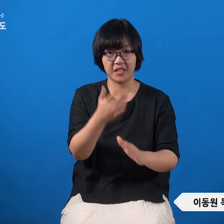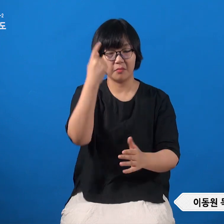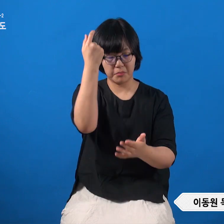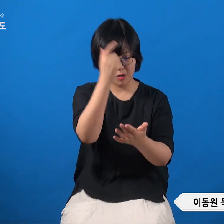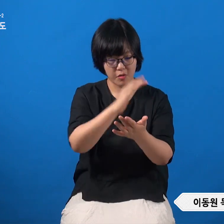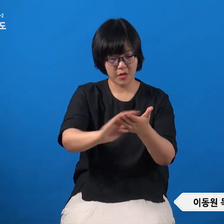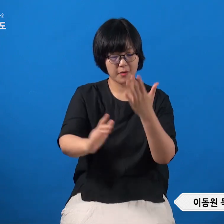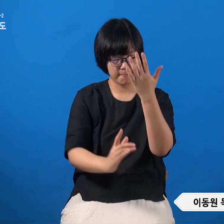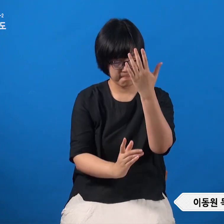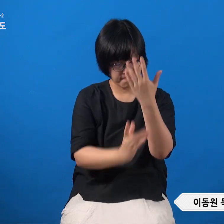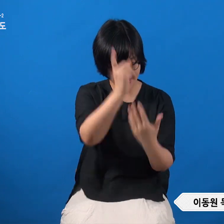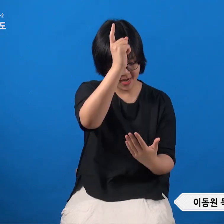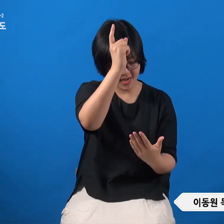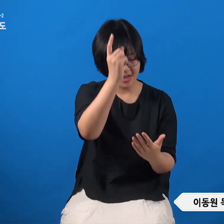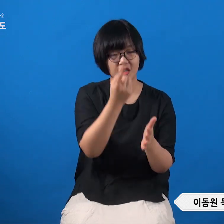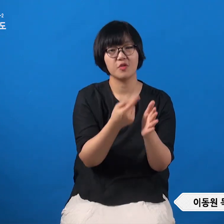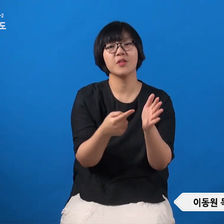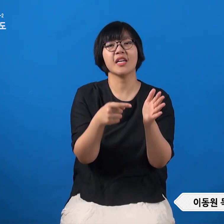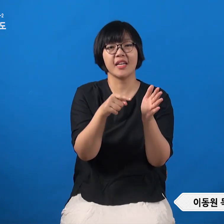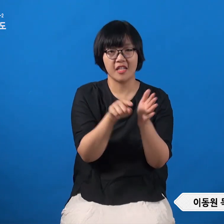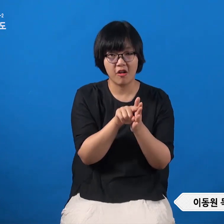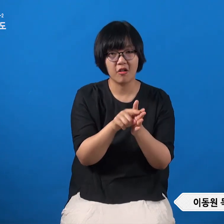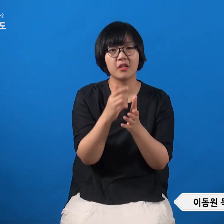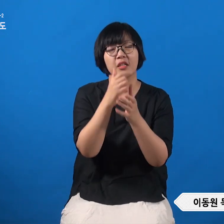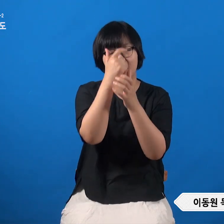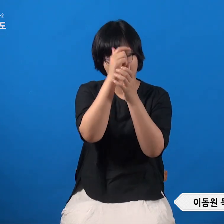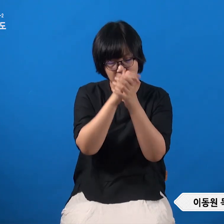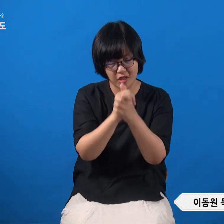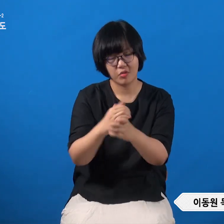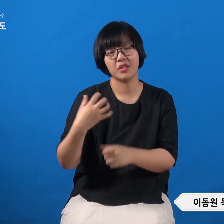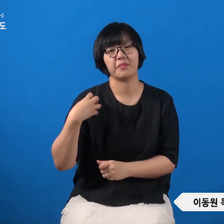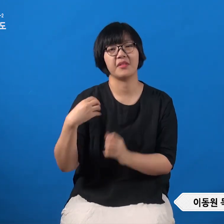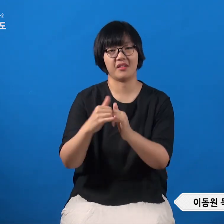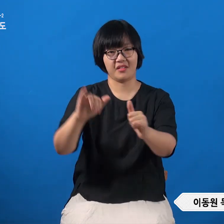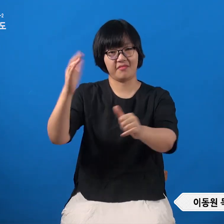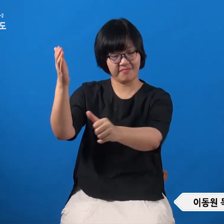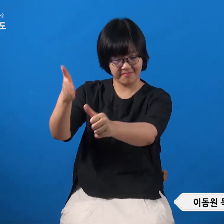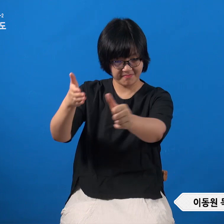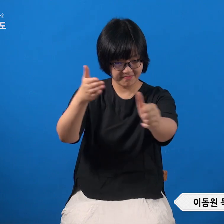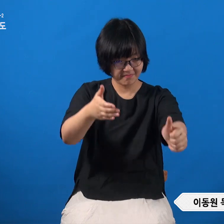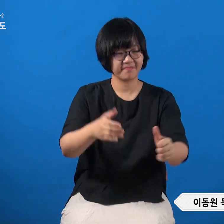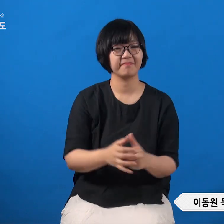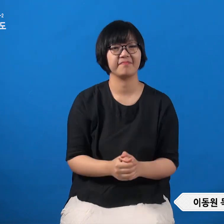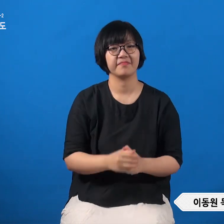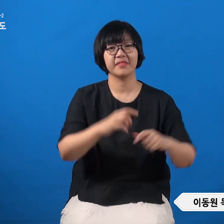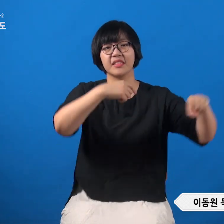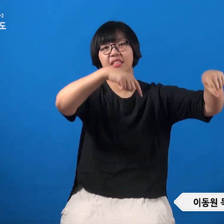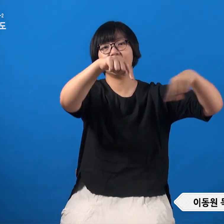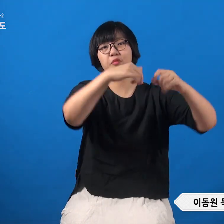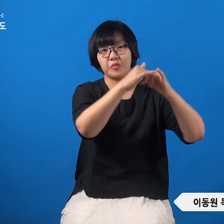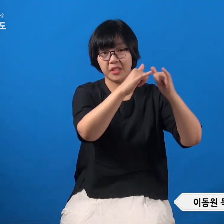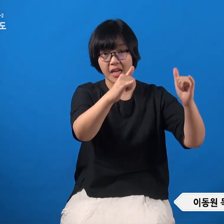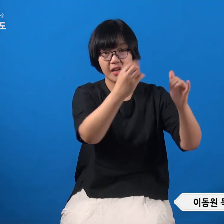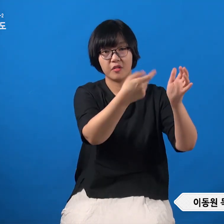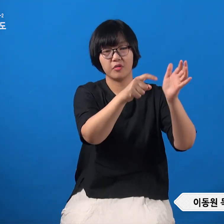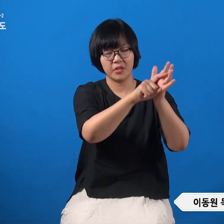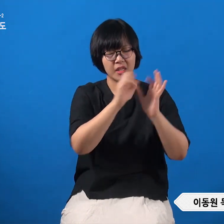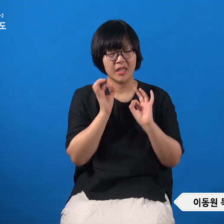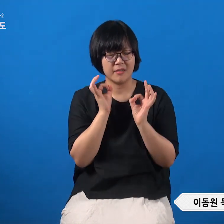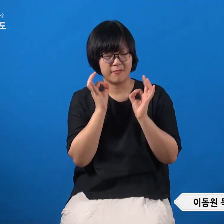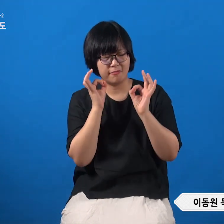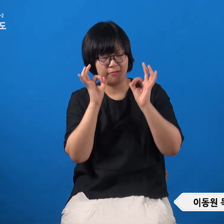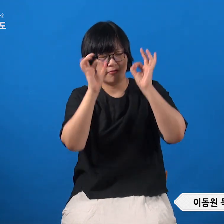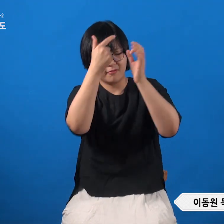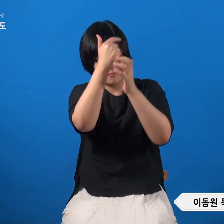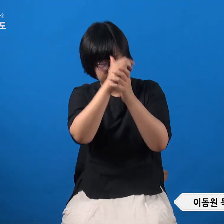땅에도 현실이 되도록 기도하는 저와 여러분이 되시기를 바랍니다. 지도자들을 위한 우리의 간구,